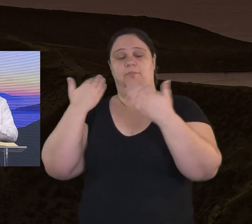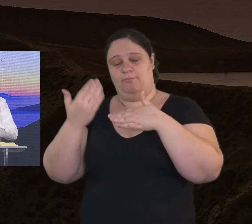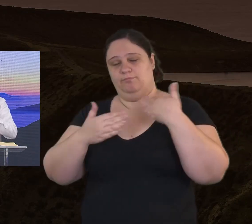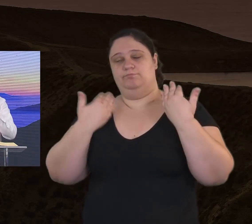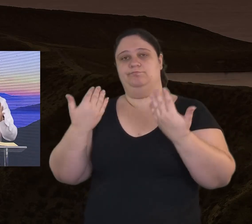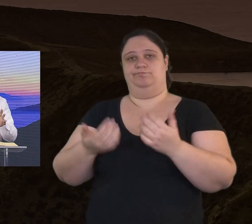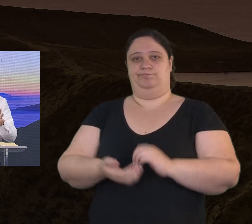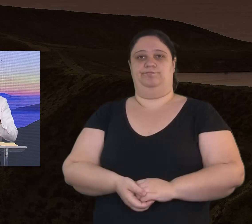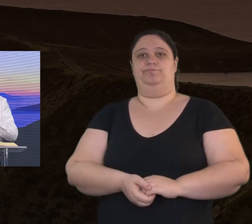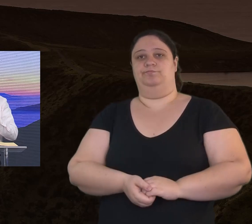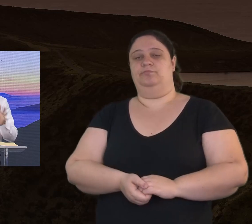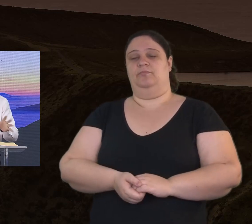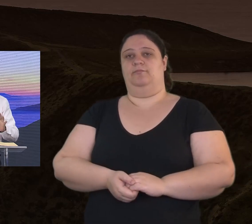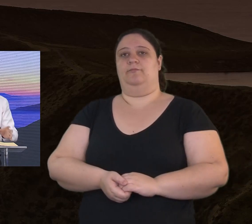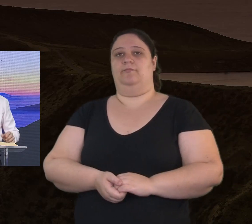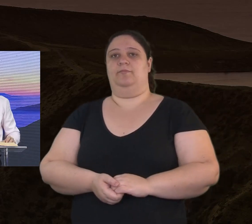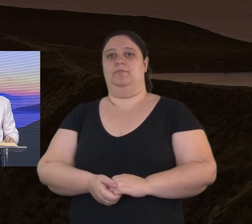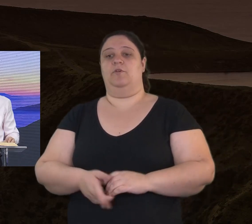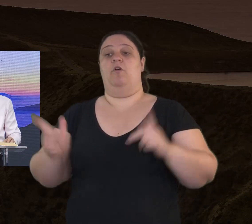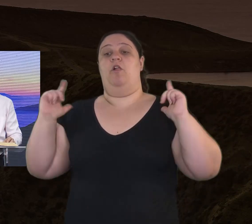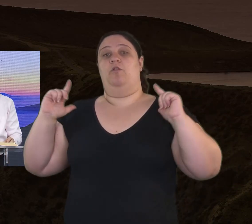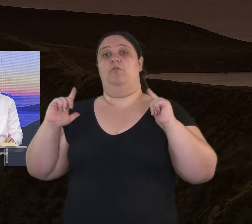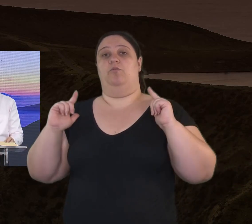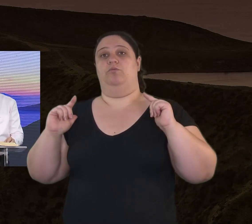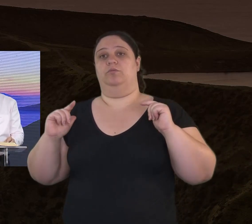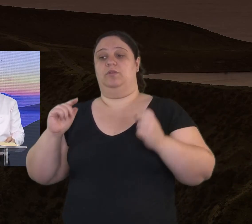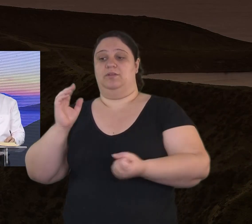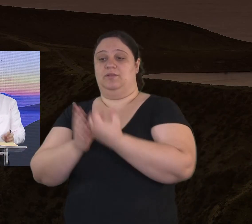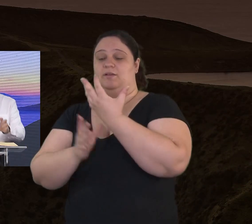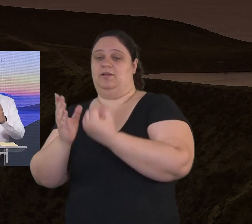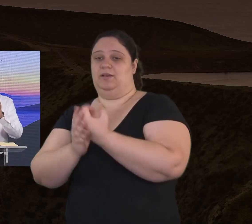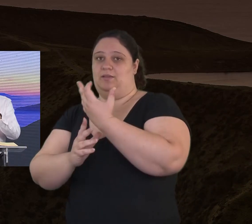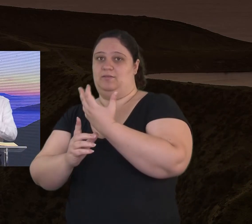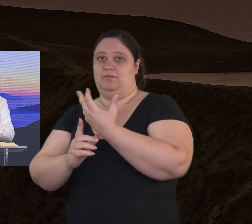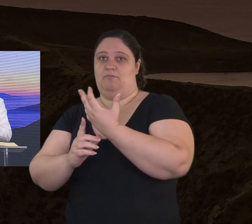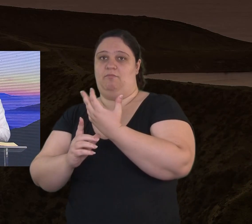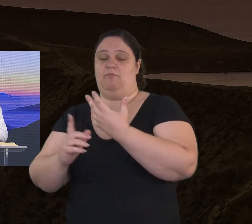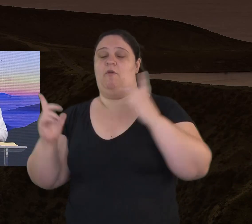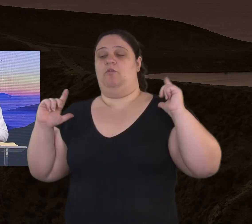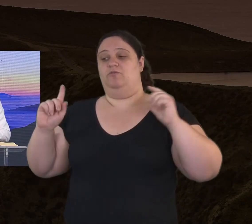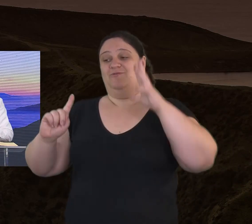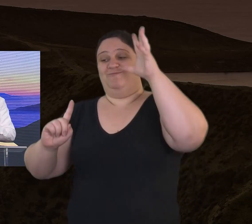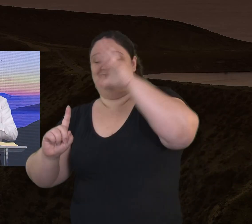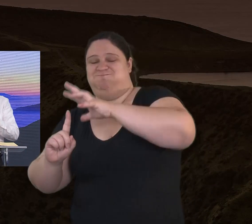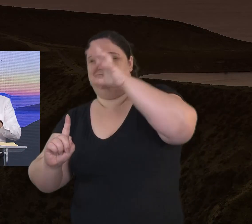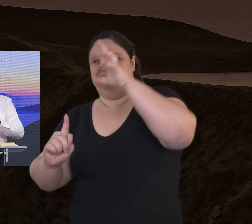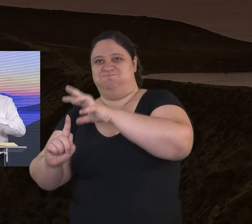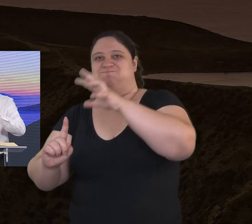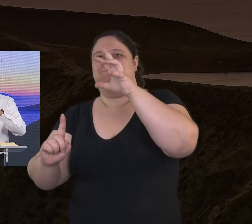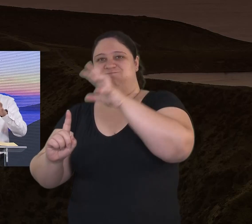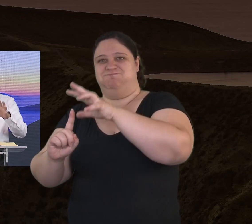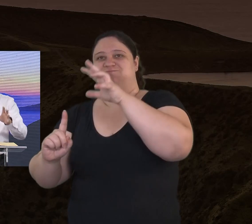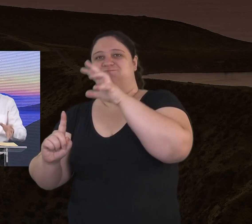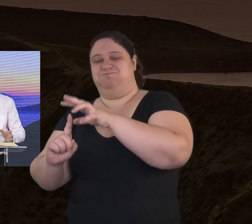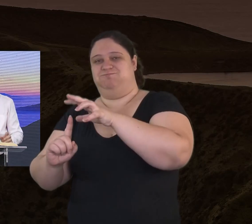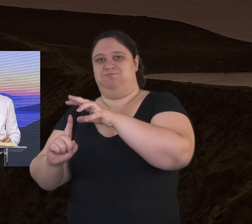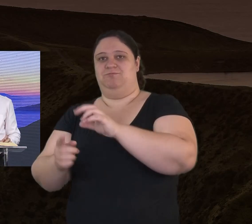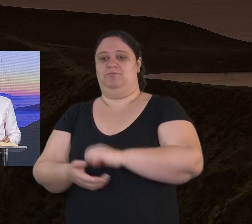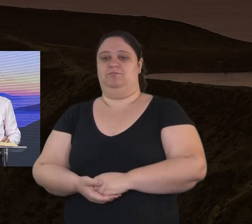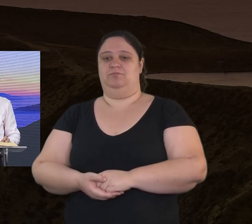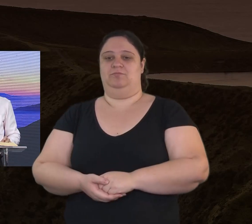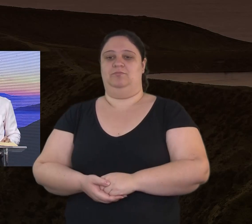aqui na terra as criaturas pré-adâmicas, e dizem os cientistas que a Terra, o sistema